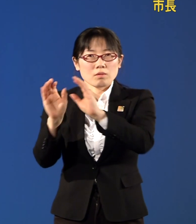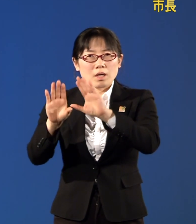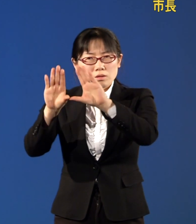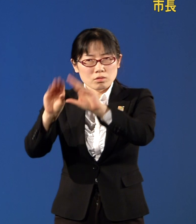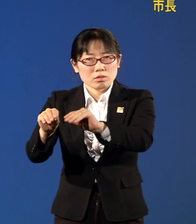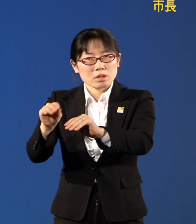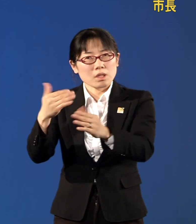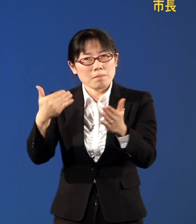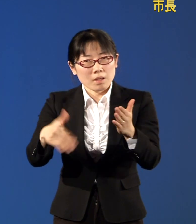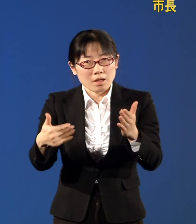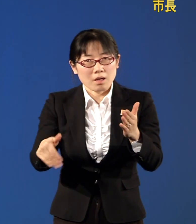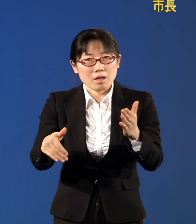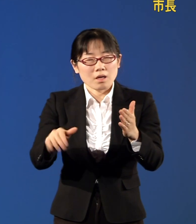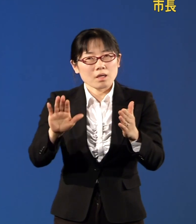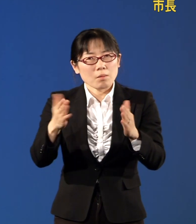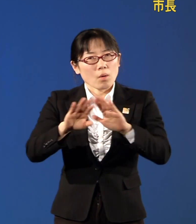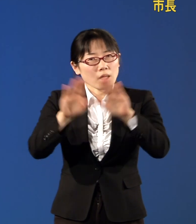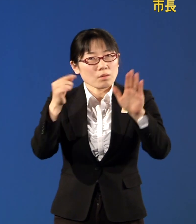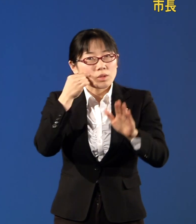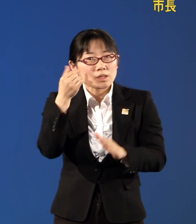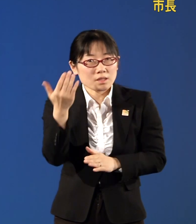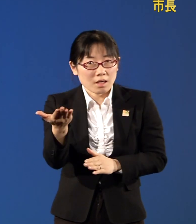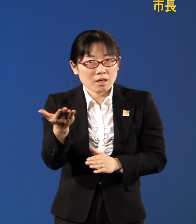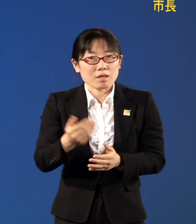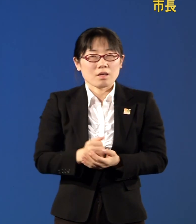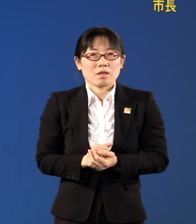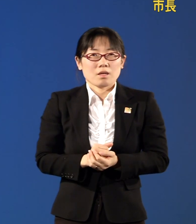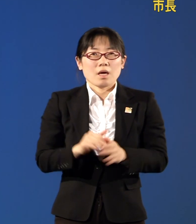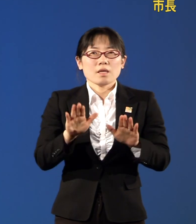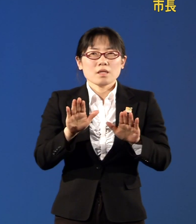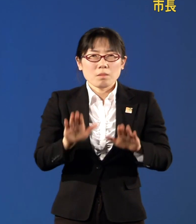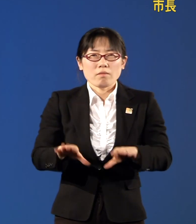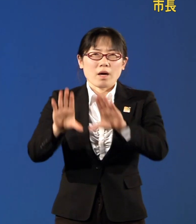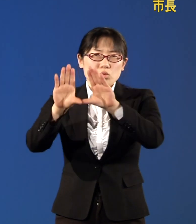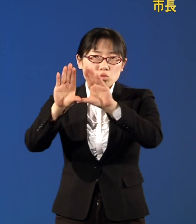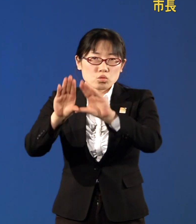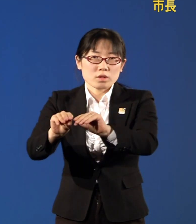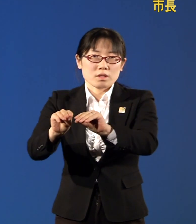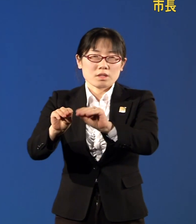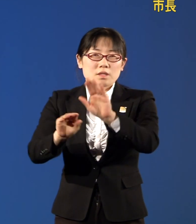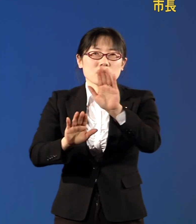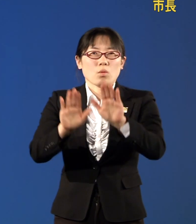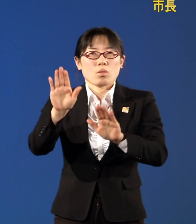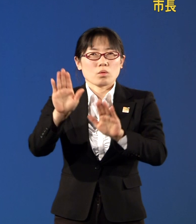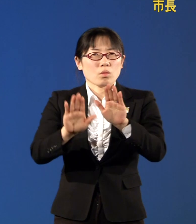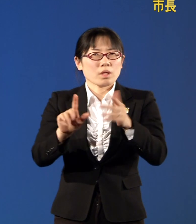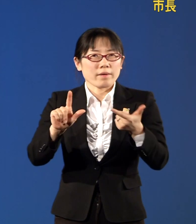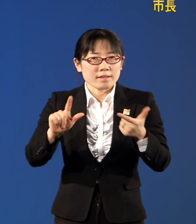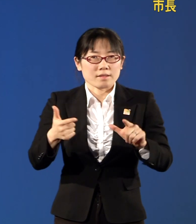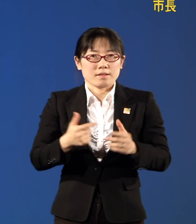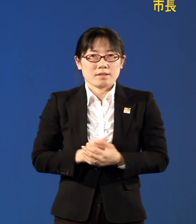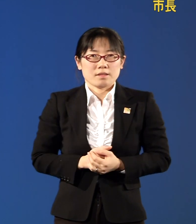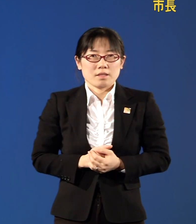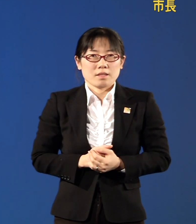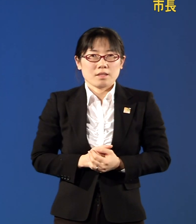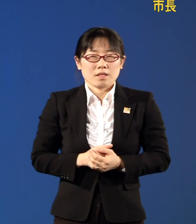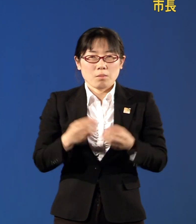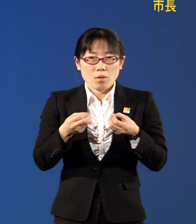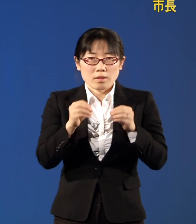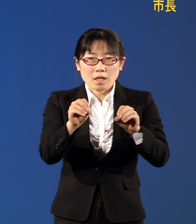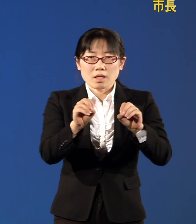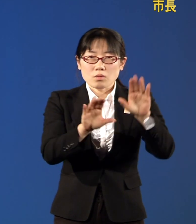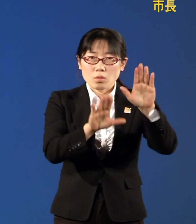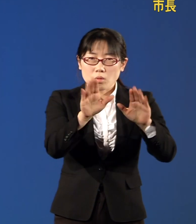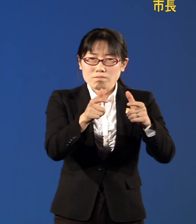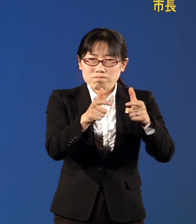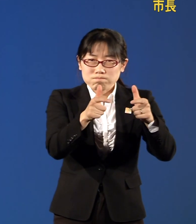催難しいというふうに 今現時点で中止ということの状況ではないですけれども、感染状況が今後